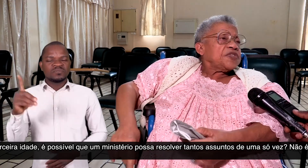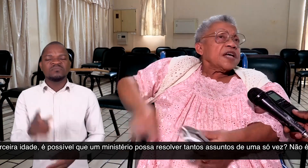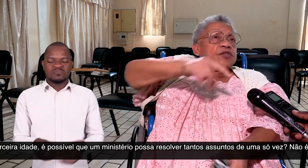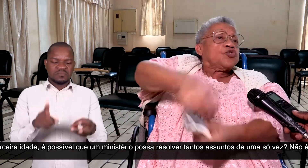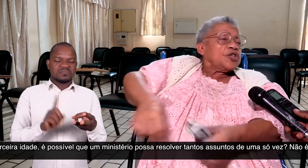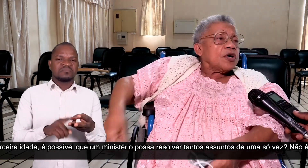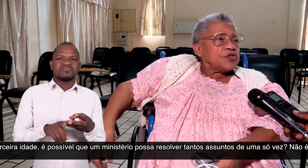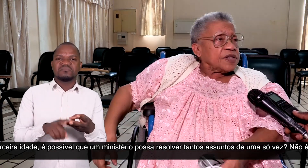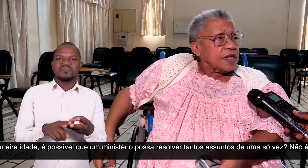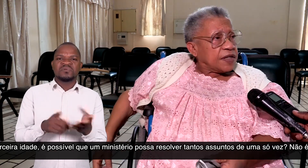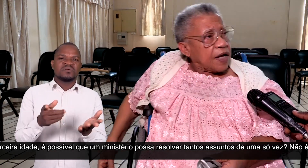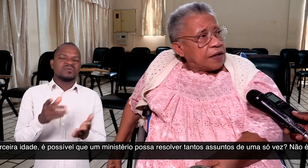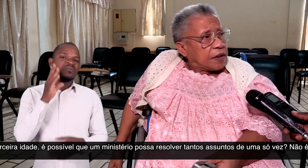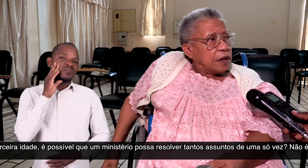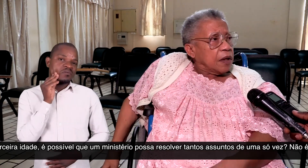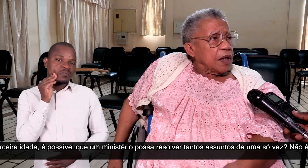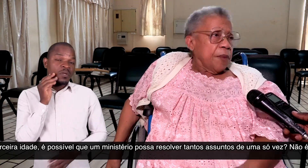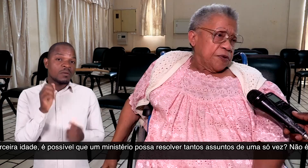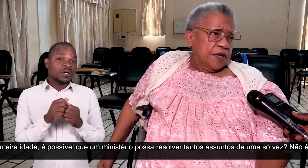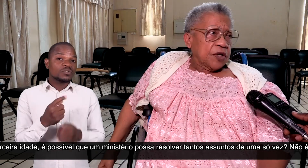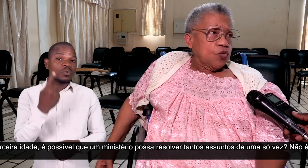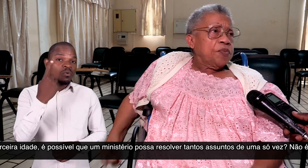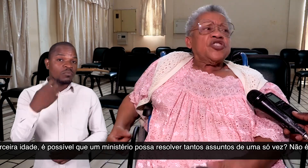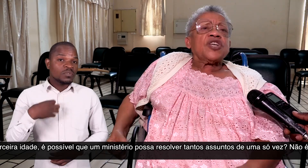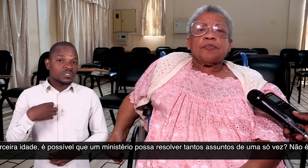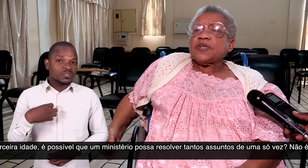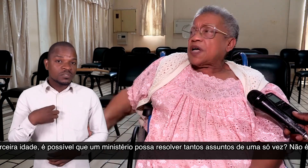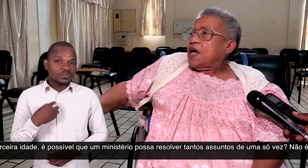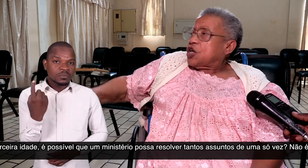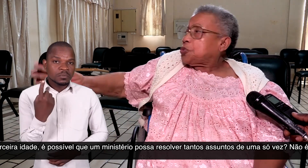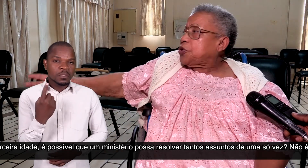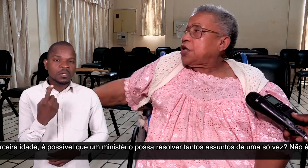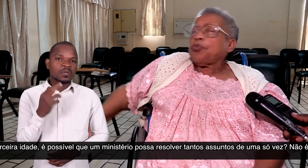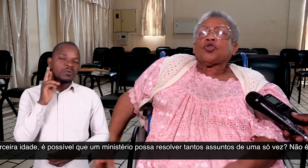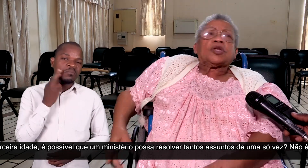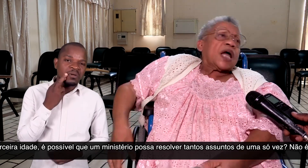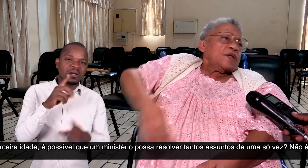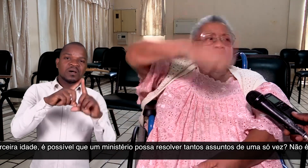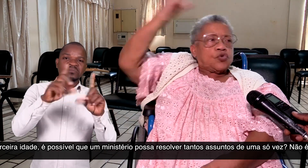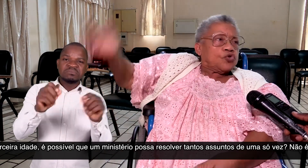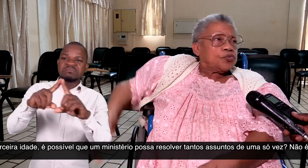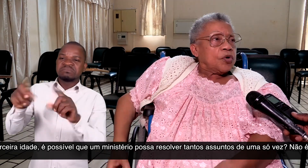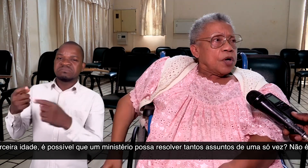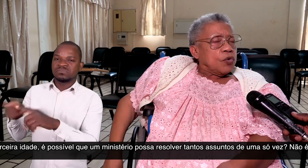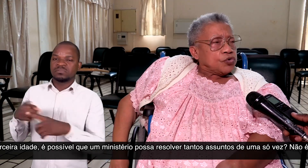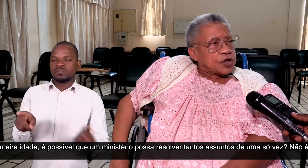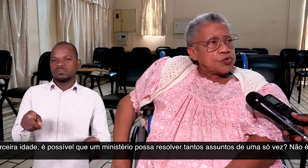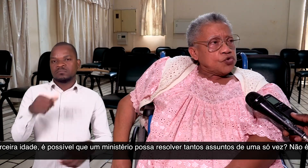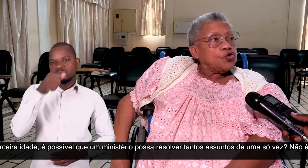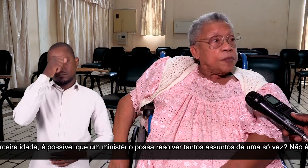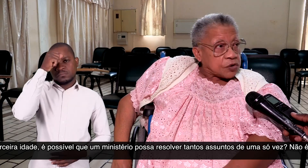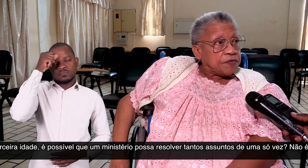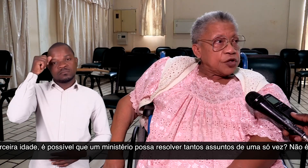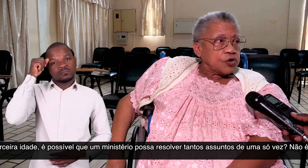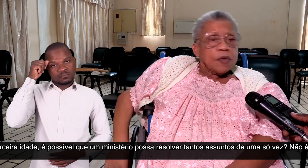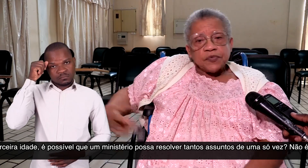com deficiência, os idosos, terceira idade. É possível que um ministério possa responder por tantos outros assuntos